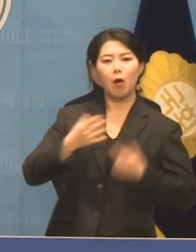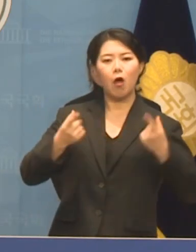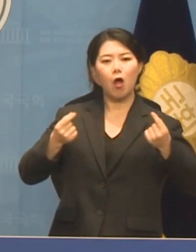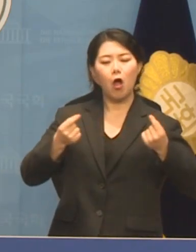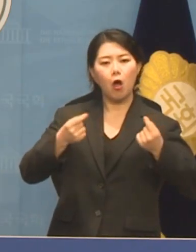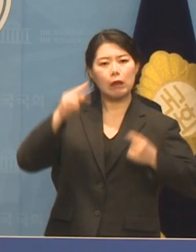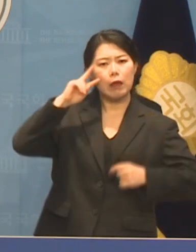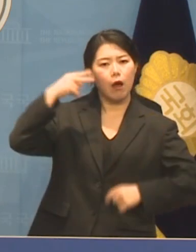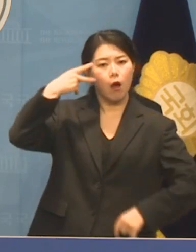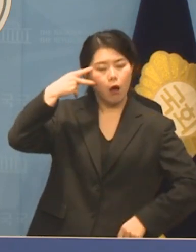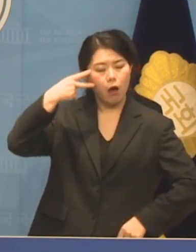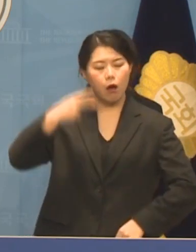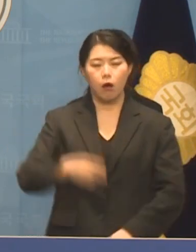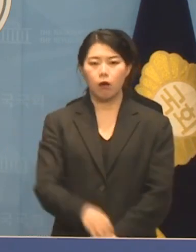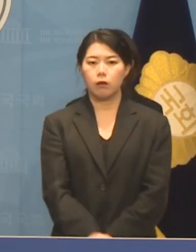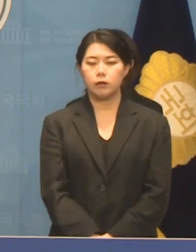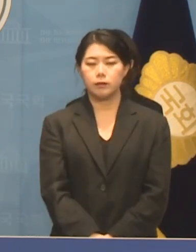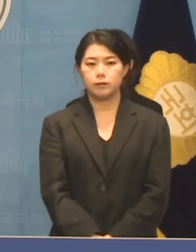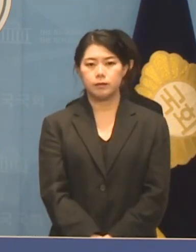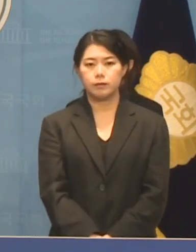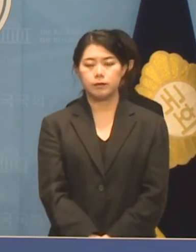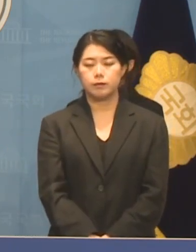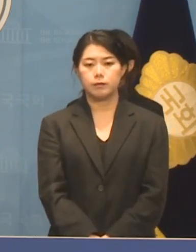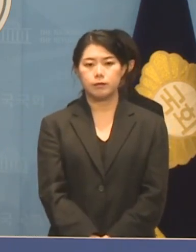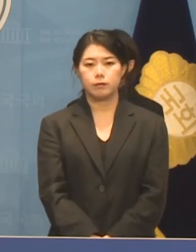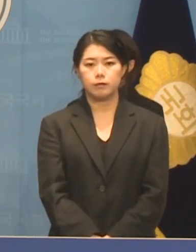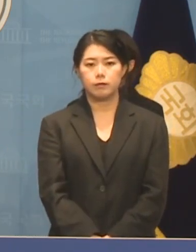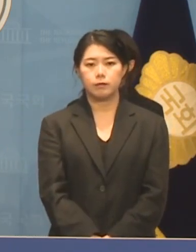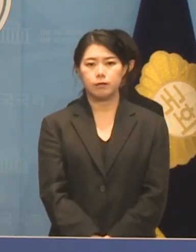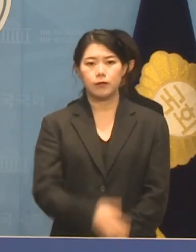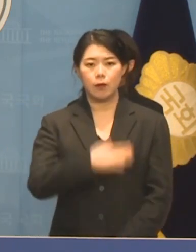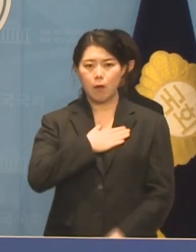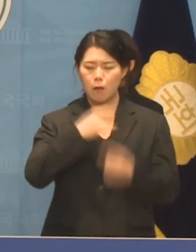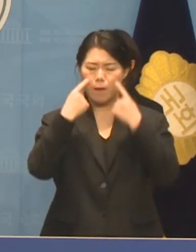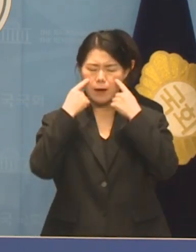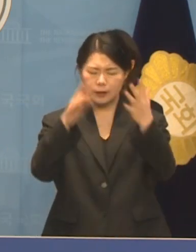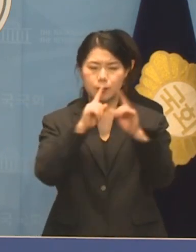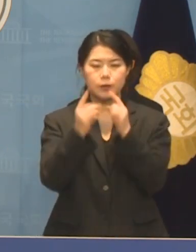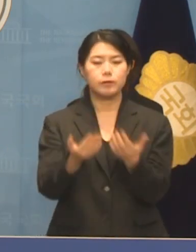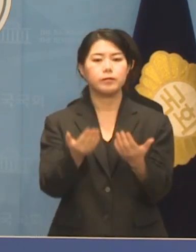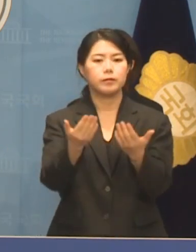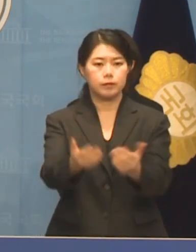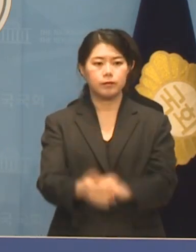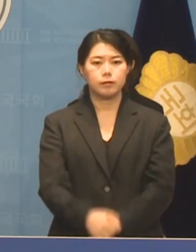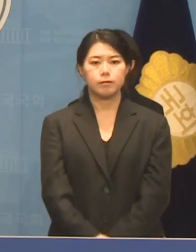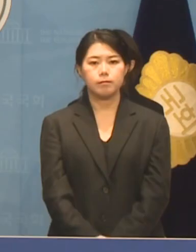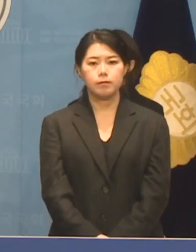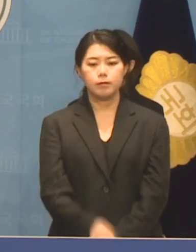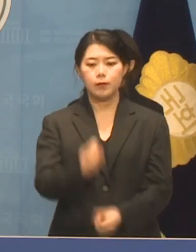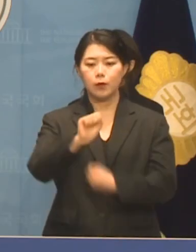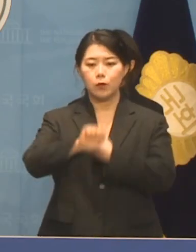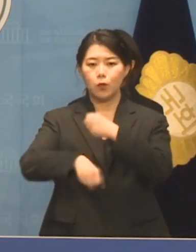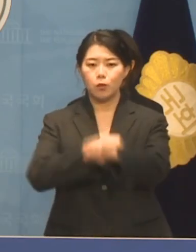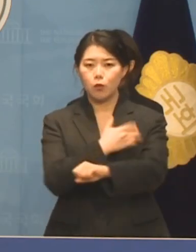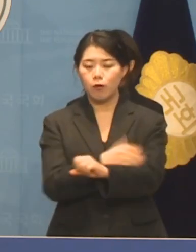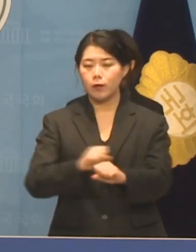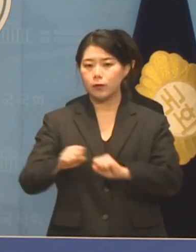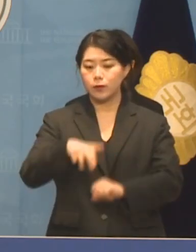것 같았습니다. 저는 분명히 말씀드리고 싶습니다마는 동물권 행동